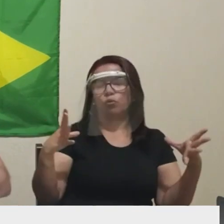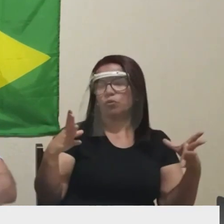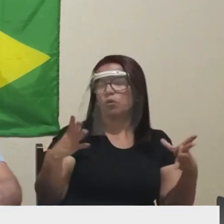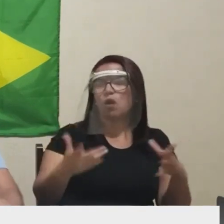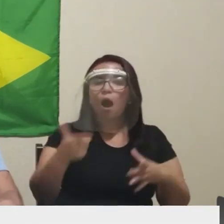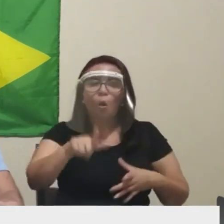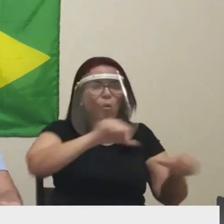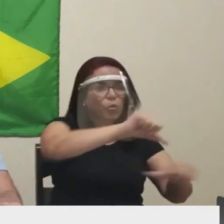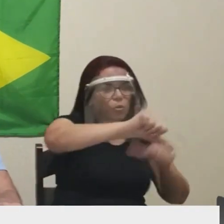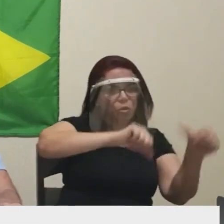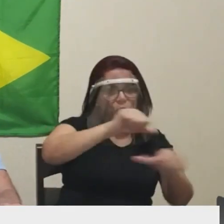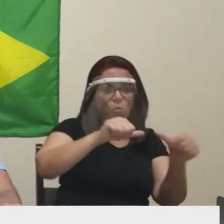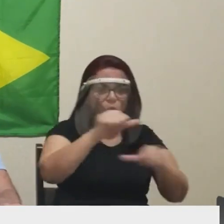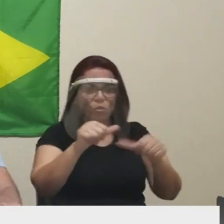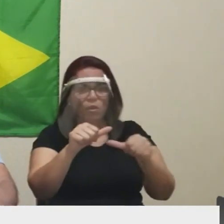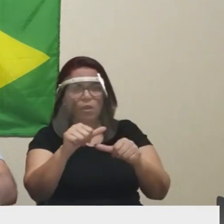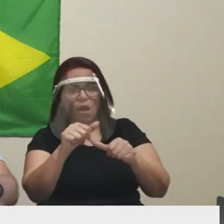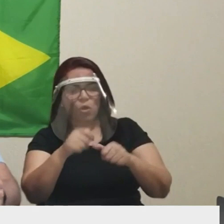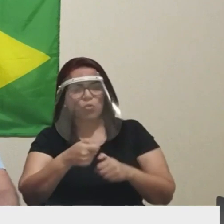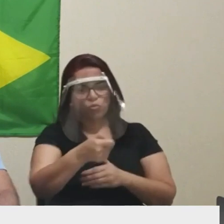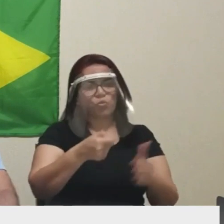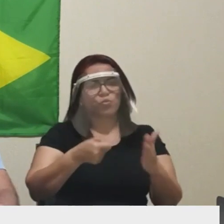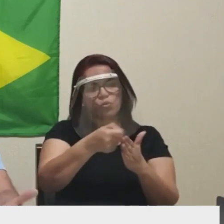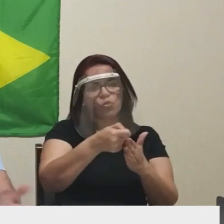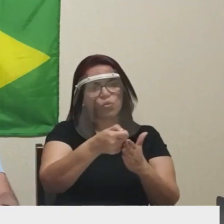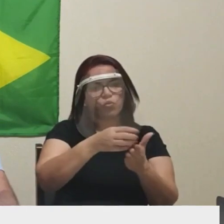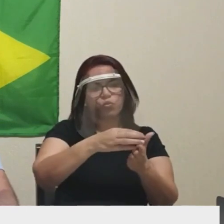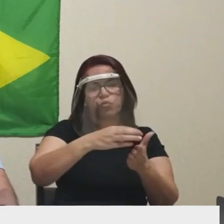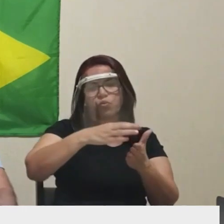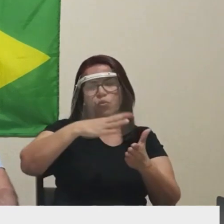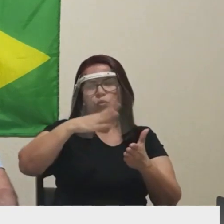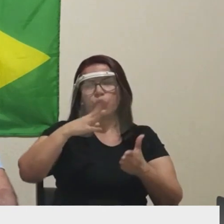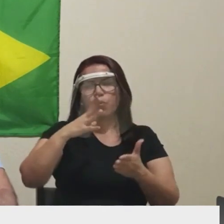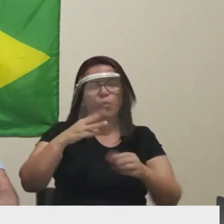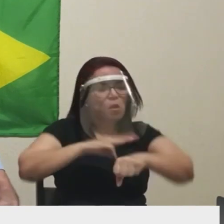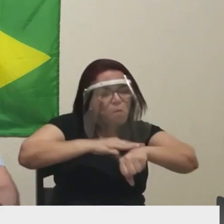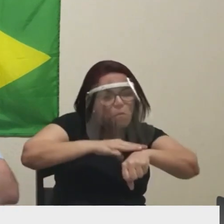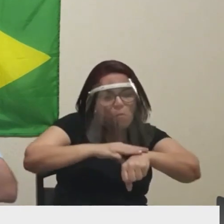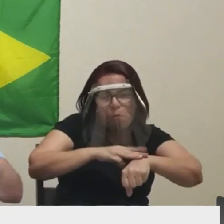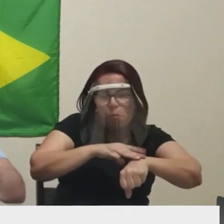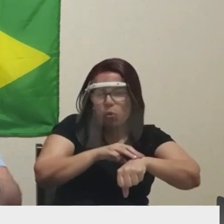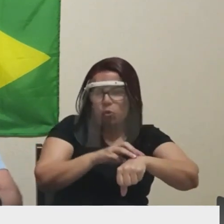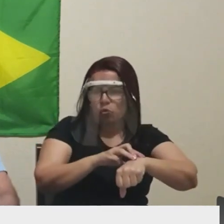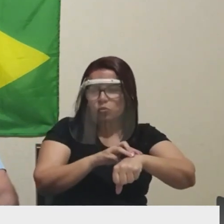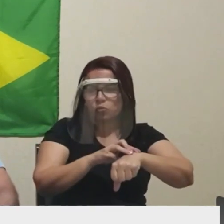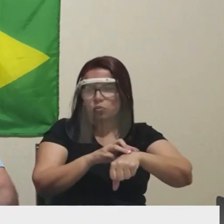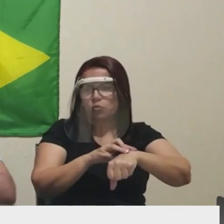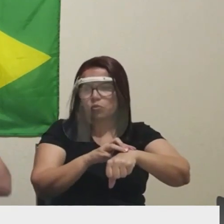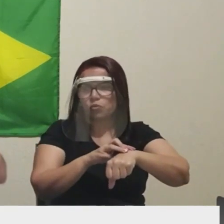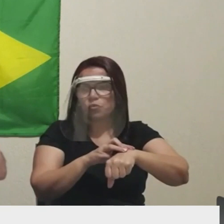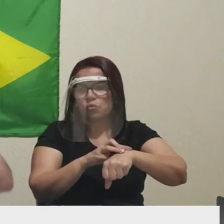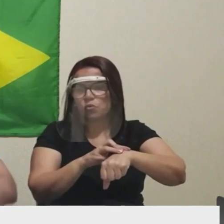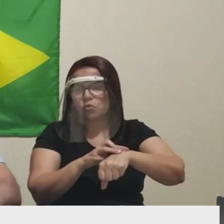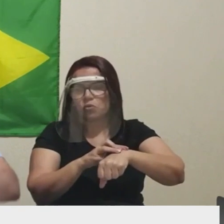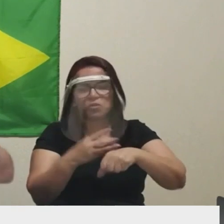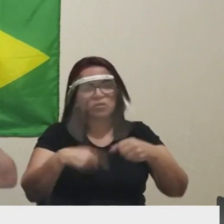grafeno, você pode ter uma carga bastante rápida, né? Hoje em dia, alguns minutos. Imagina, você para no posto de combustível,